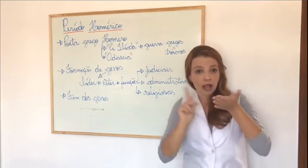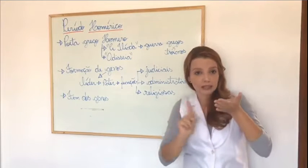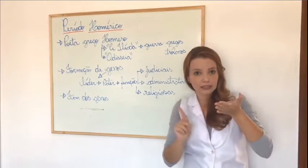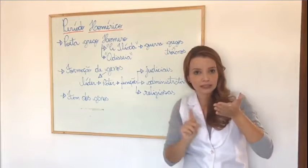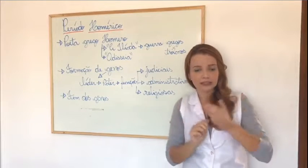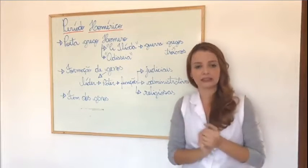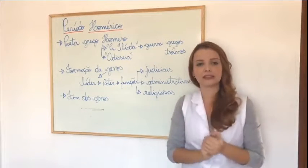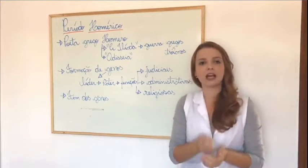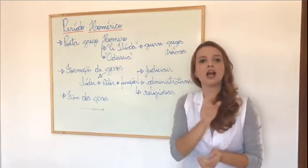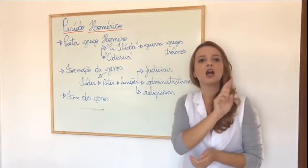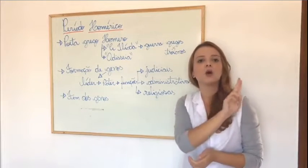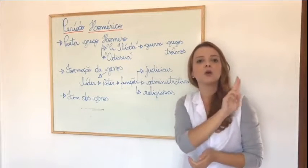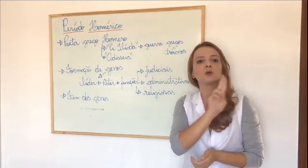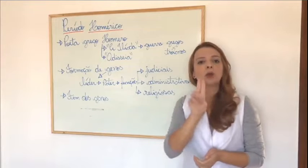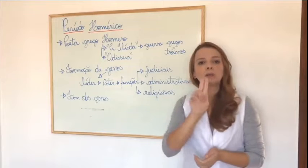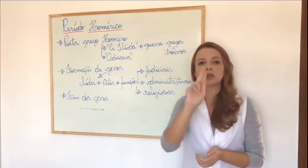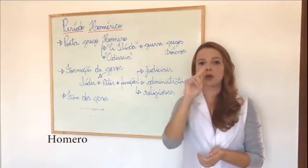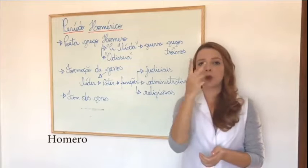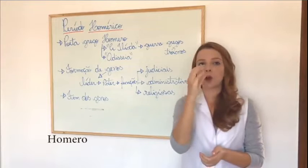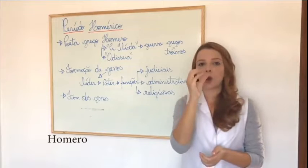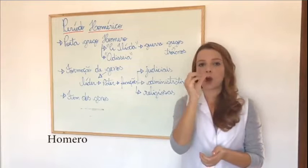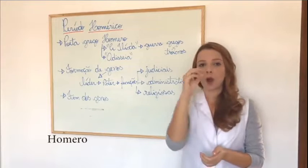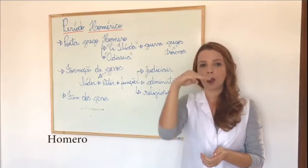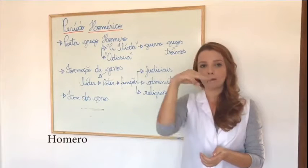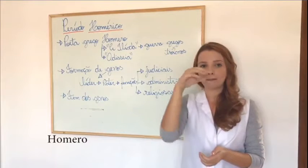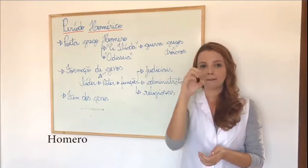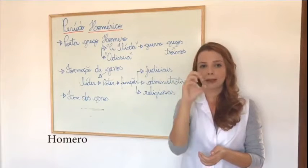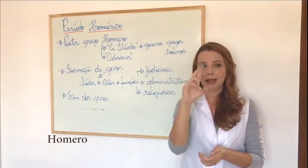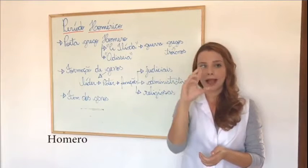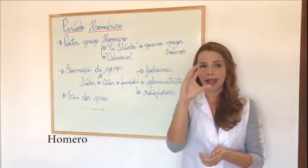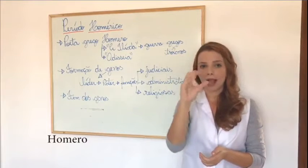fazia poemas, chamado Homero.